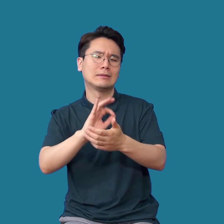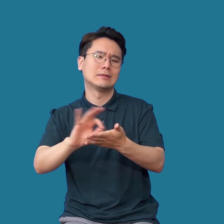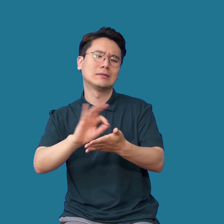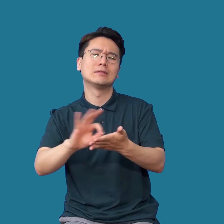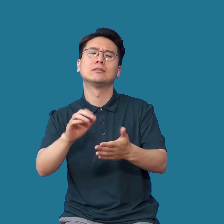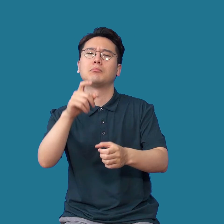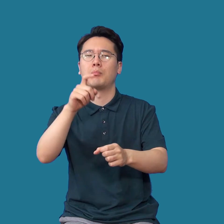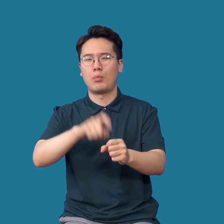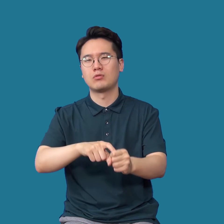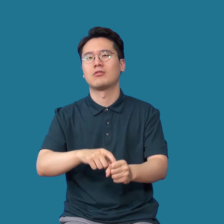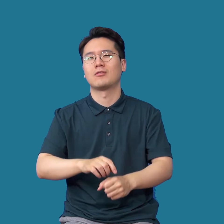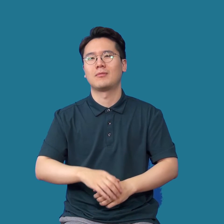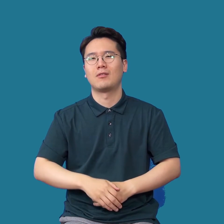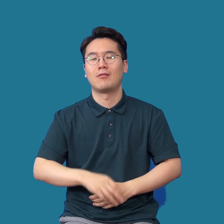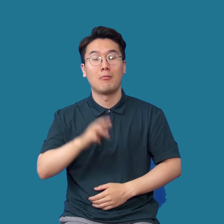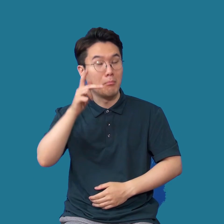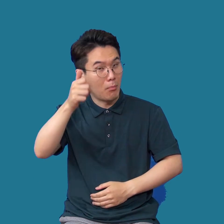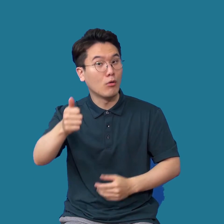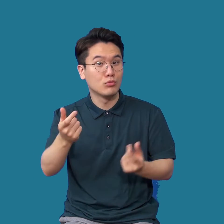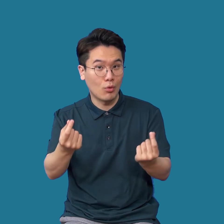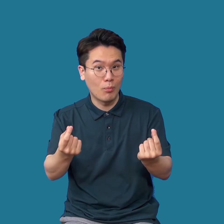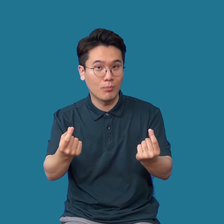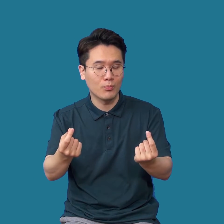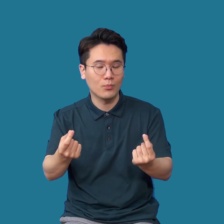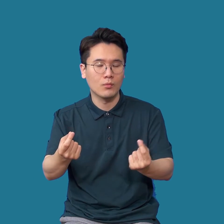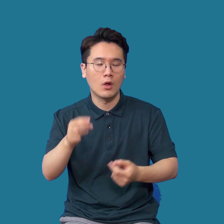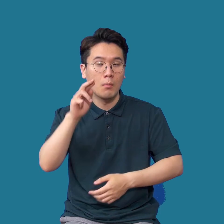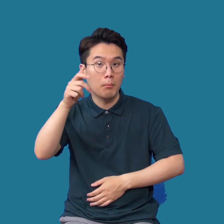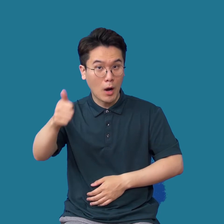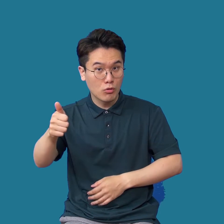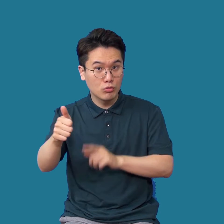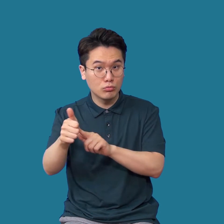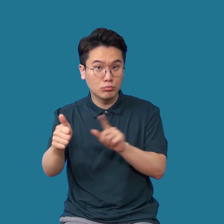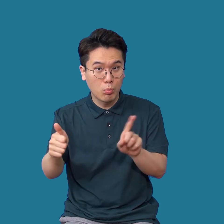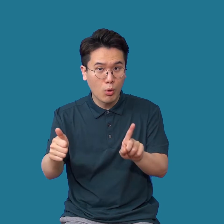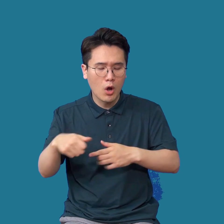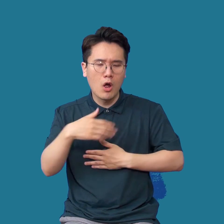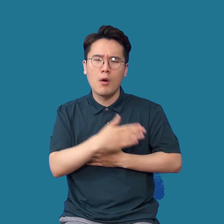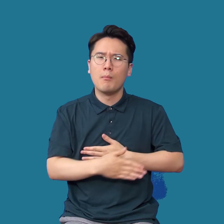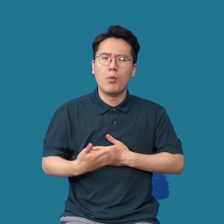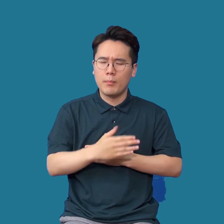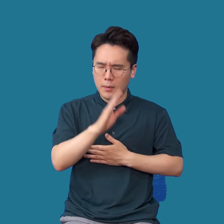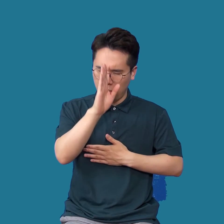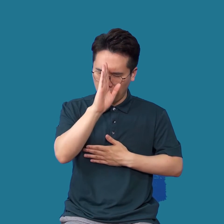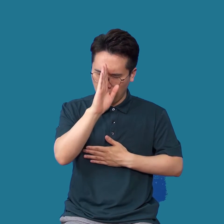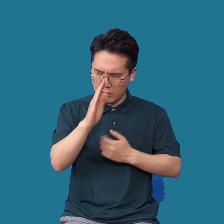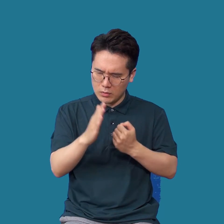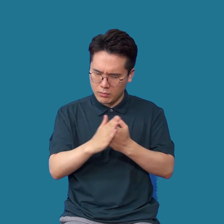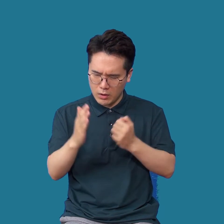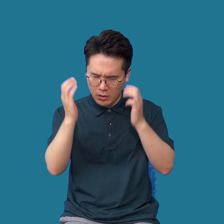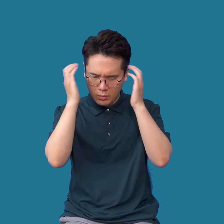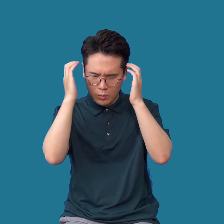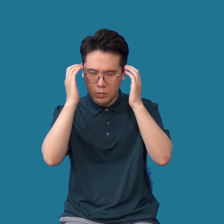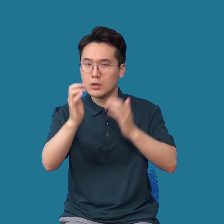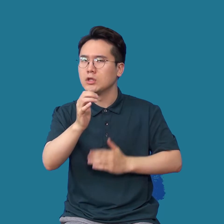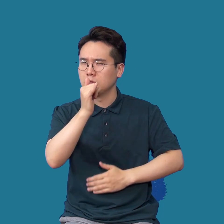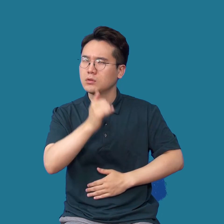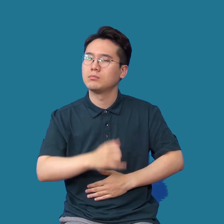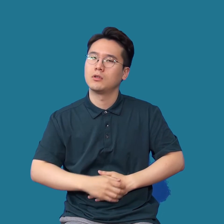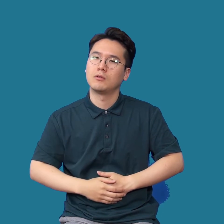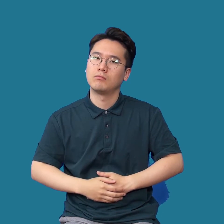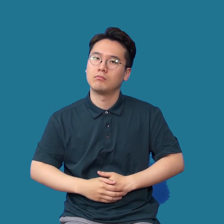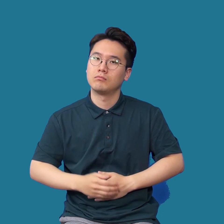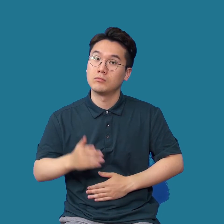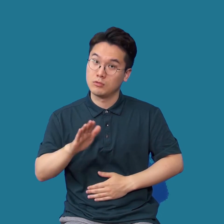그 케이스 아닙니까? 사도 바울 육신의 그 질병, 고질적인 병으로 고통을 많이 당했습니다.